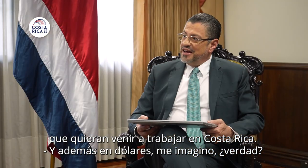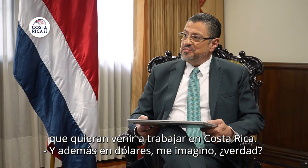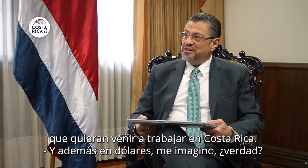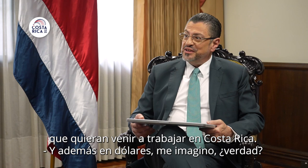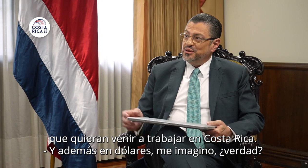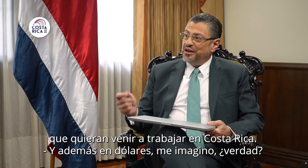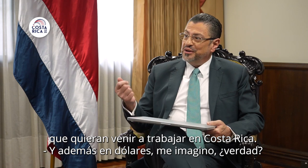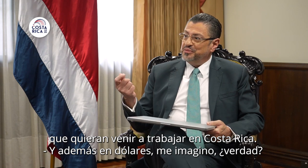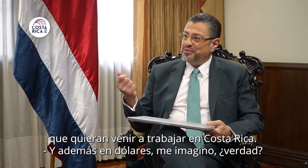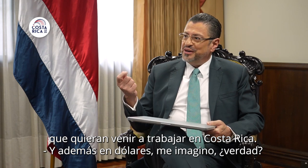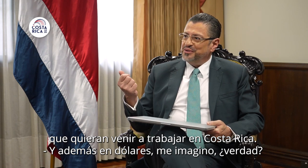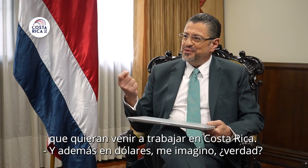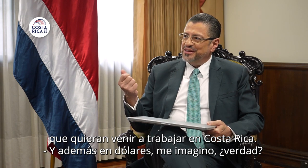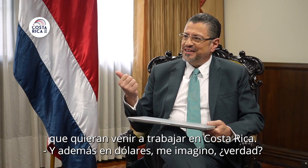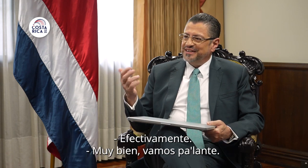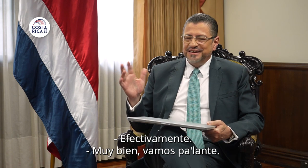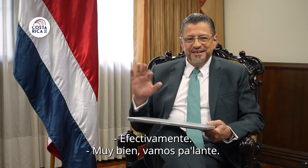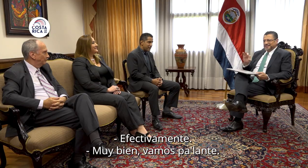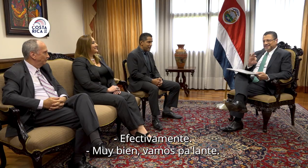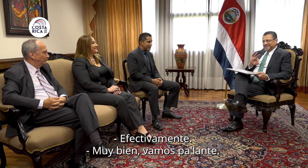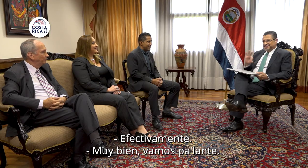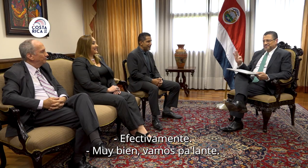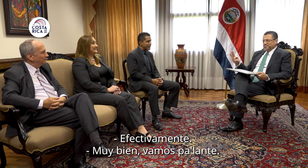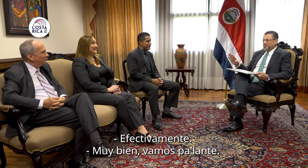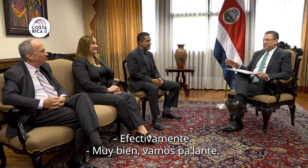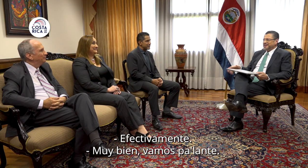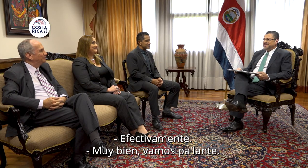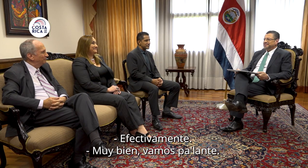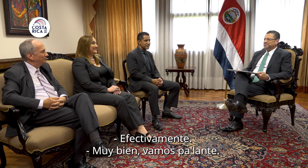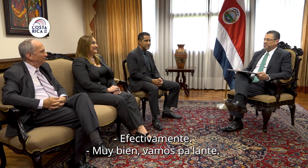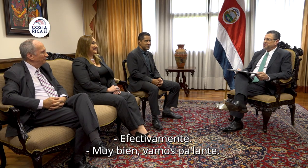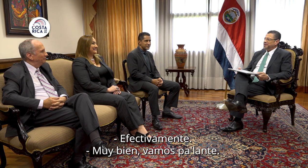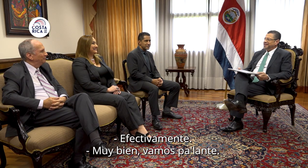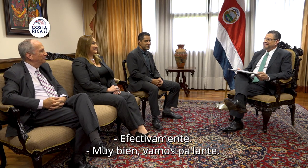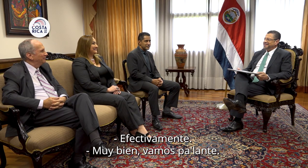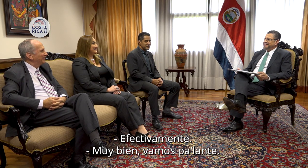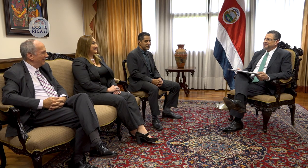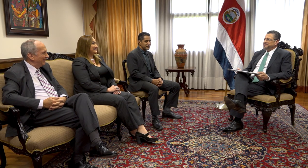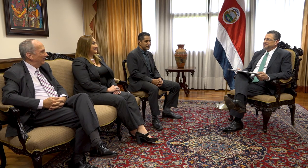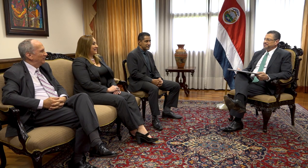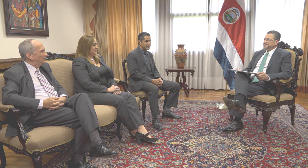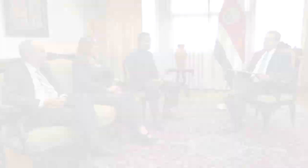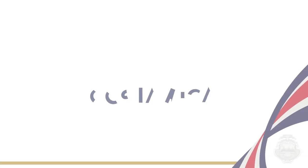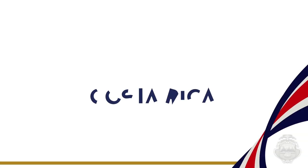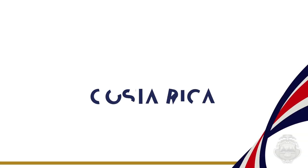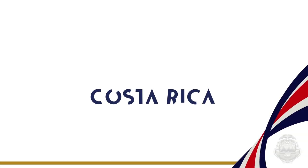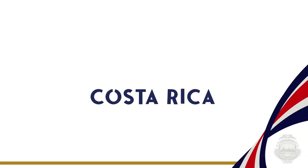Y además en dólares, me imagino, ¿verdad? Efectivamente. Muy bien, vamos para adelante.